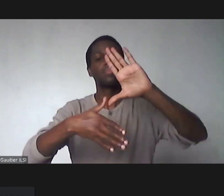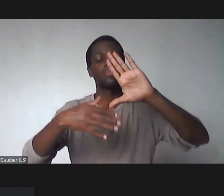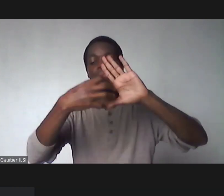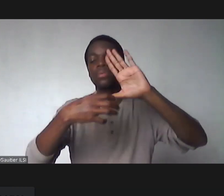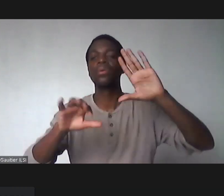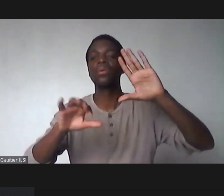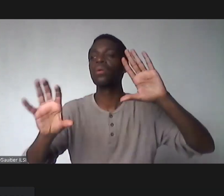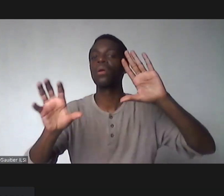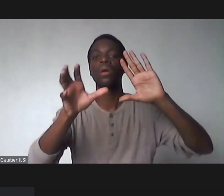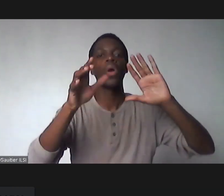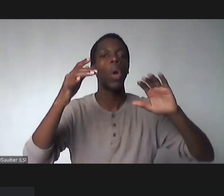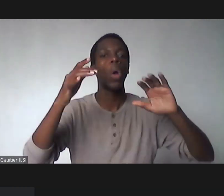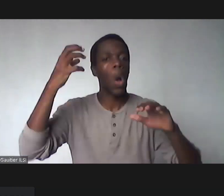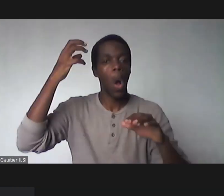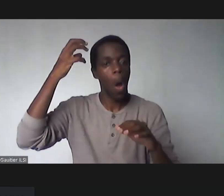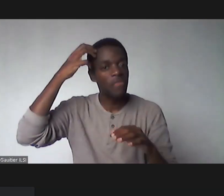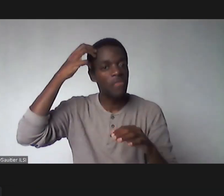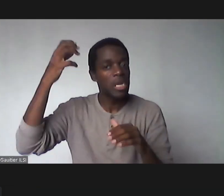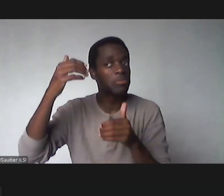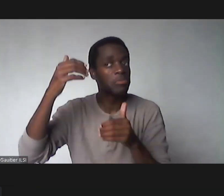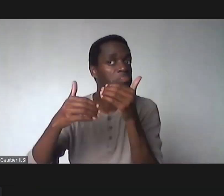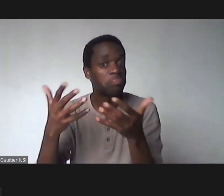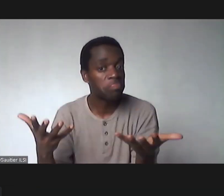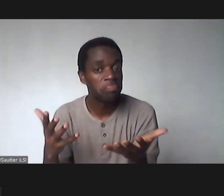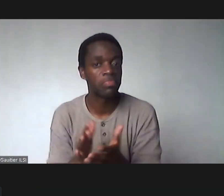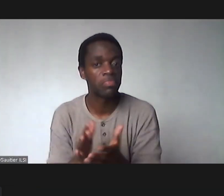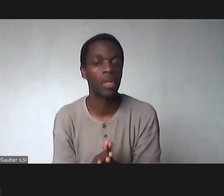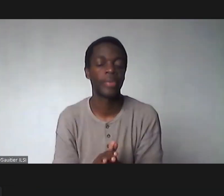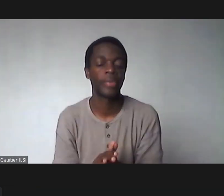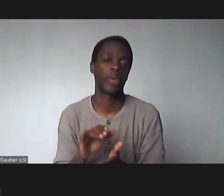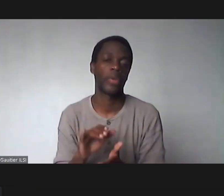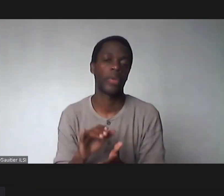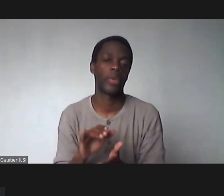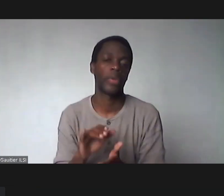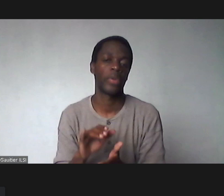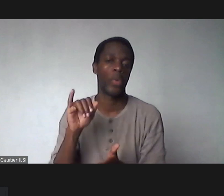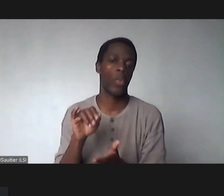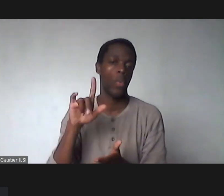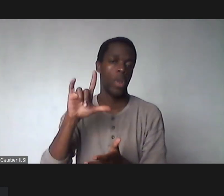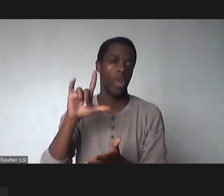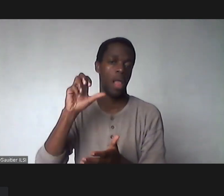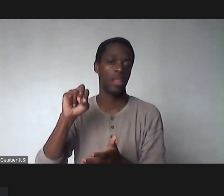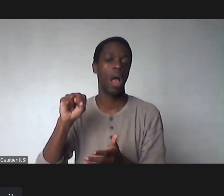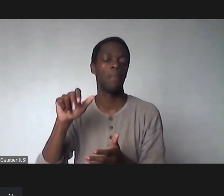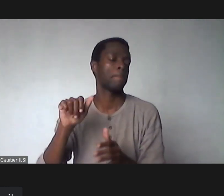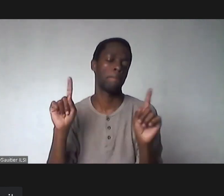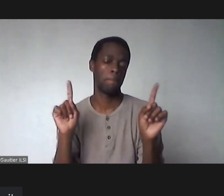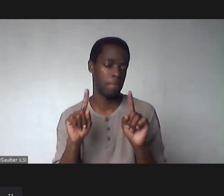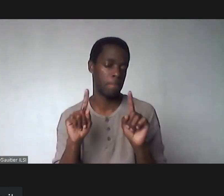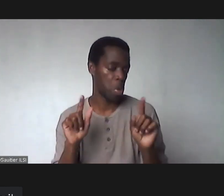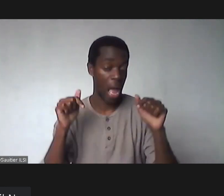No, acá en Brasil no tenemos una encuesta específica de esto y tampoco el gobierno